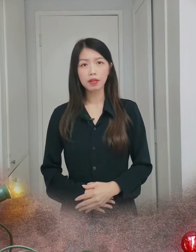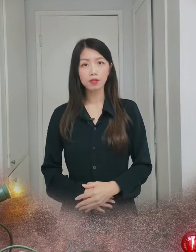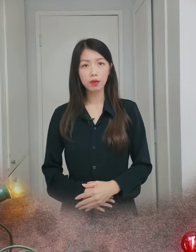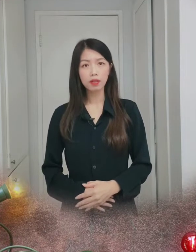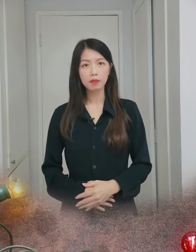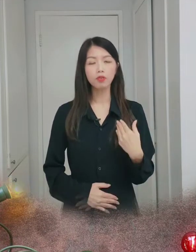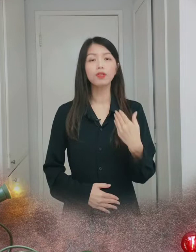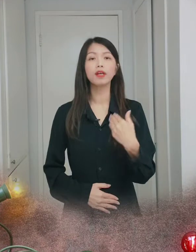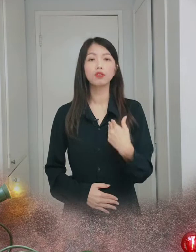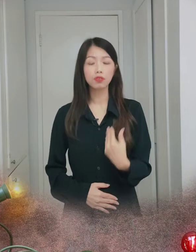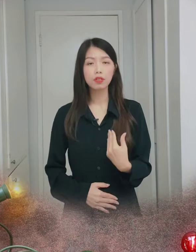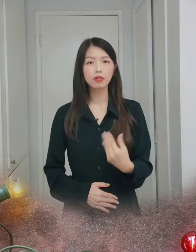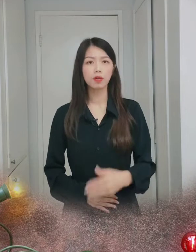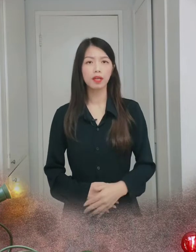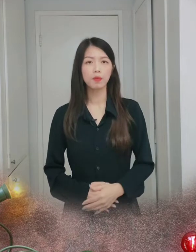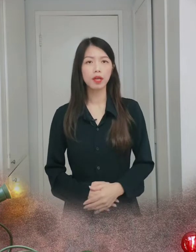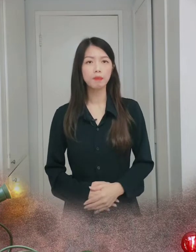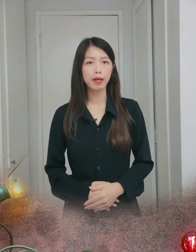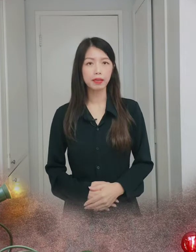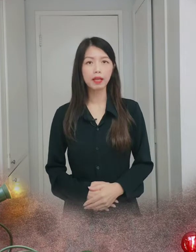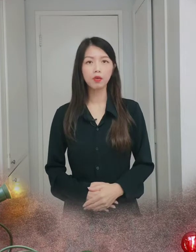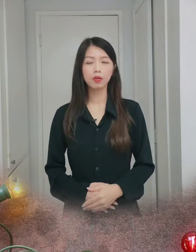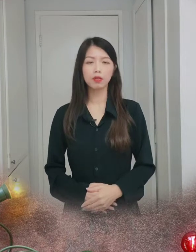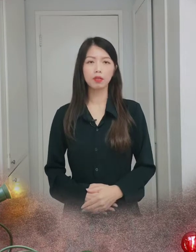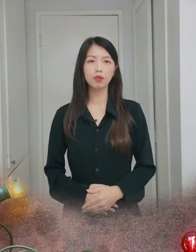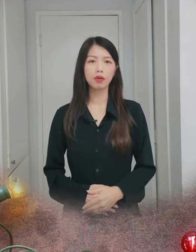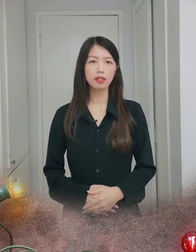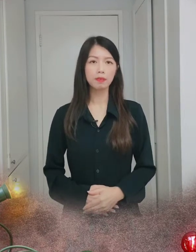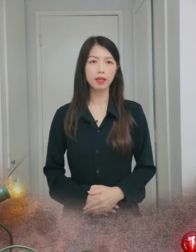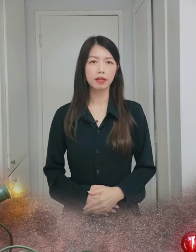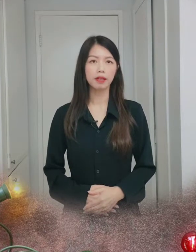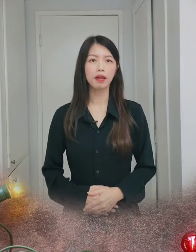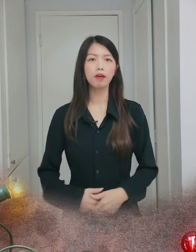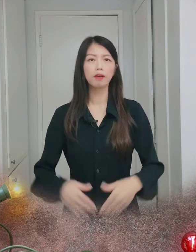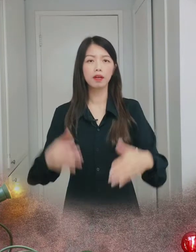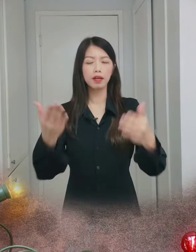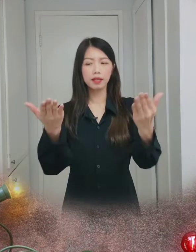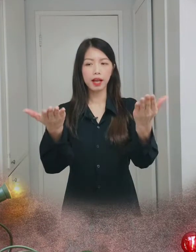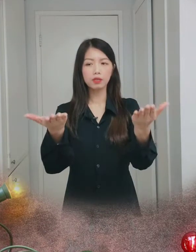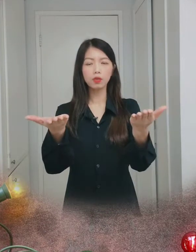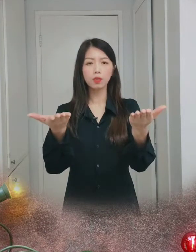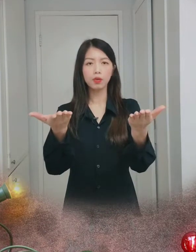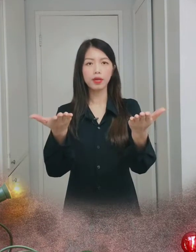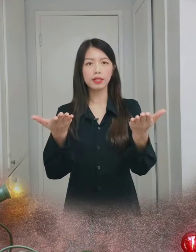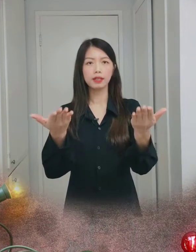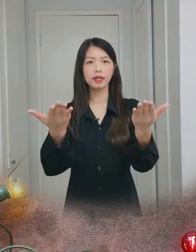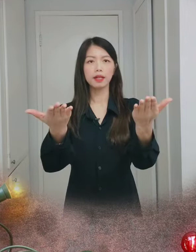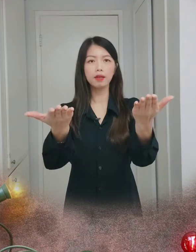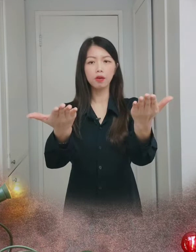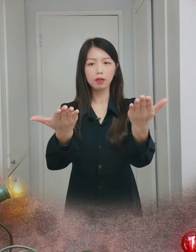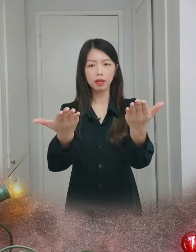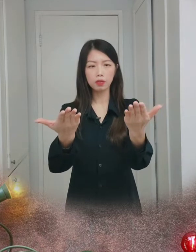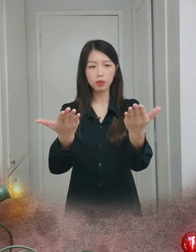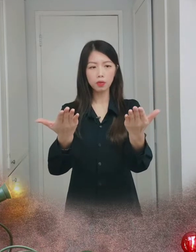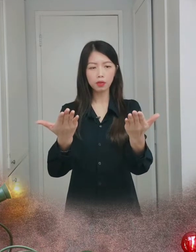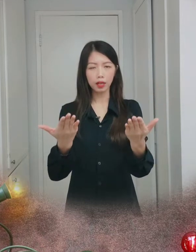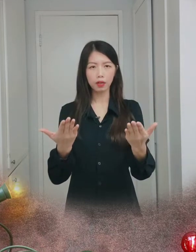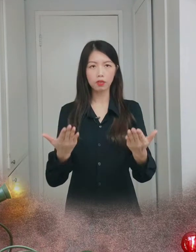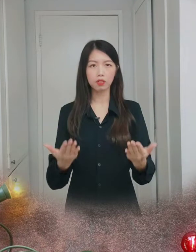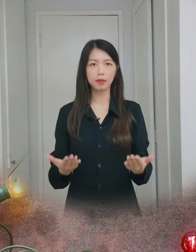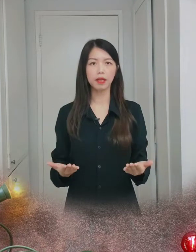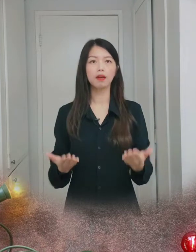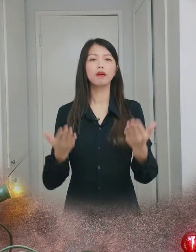주다라고 한 뜻의 수어이지만 우리에게 주시는 거기 때문에 받다라고 한 뜻의 수어를 하시면 되는데요. 양손을 위로 한 이 상태에서 내